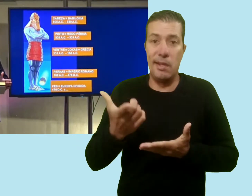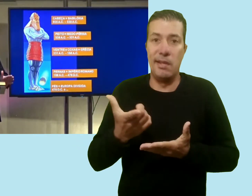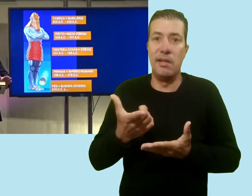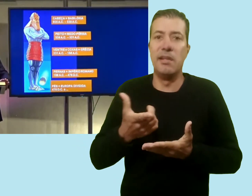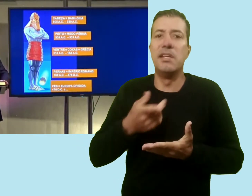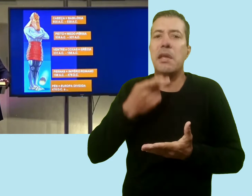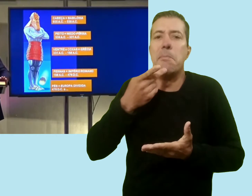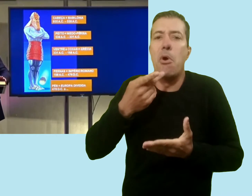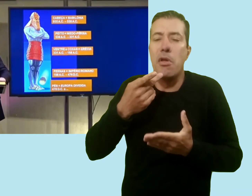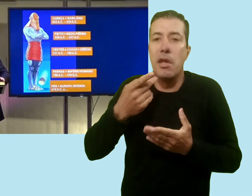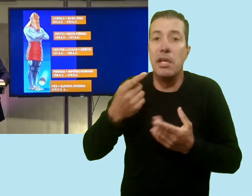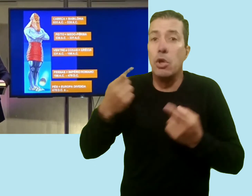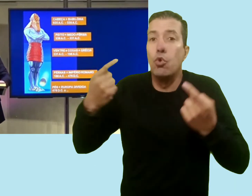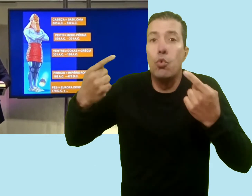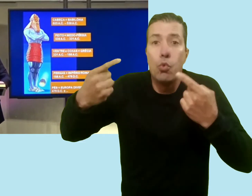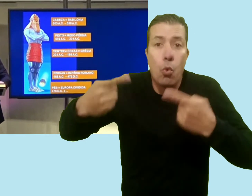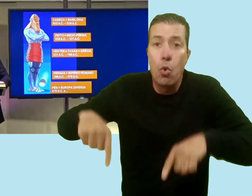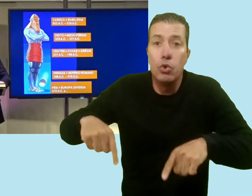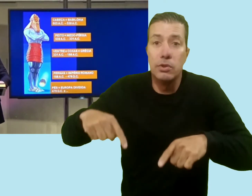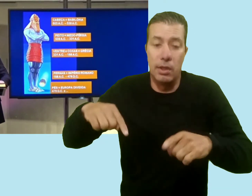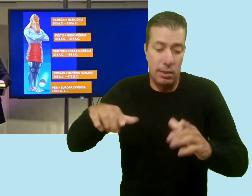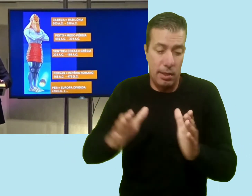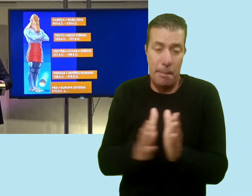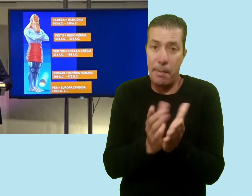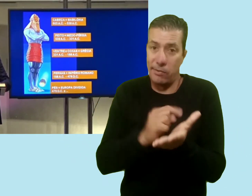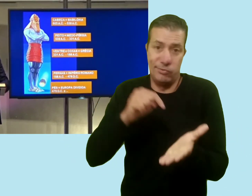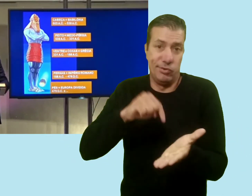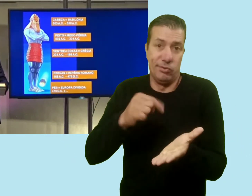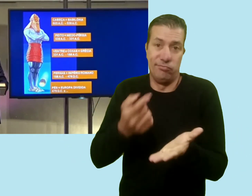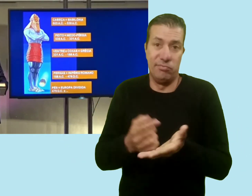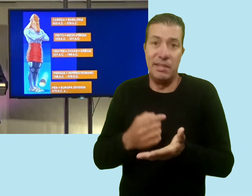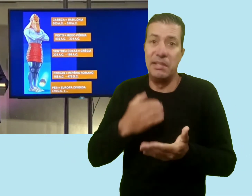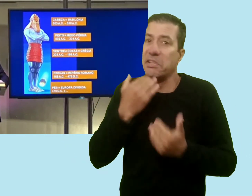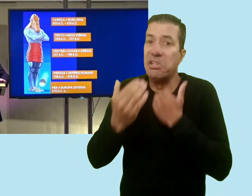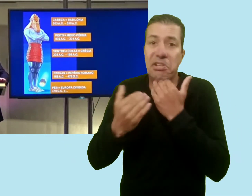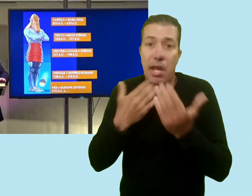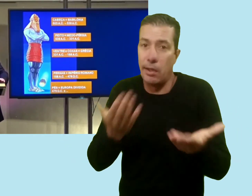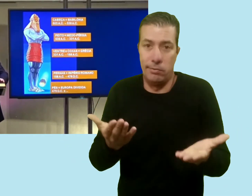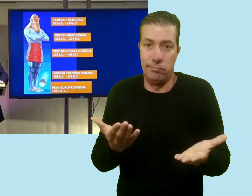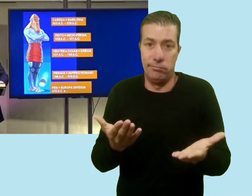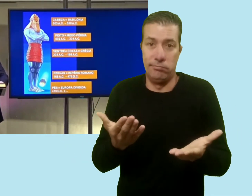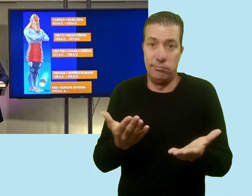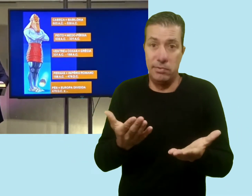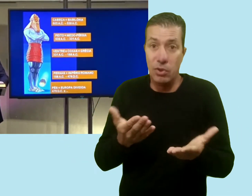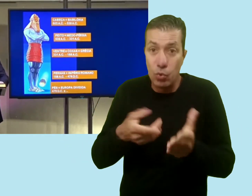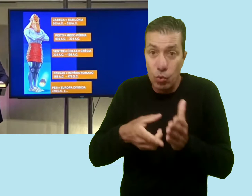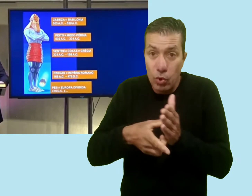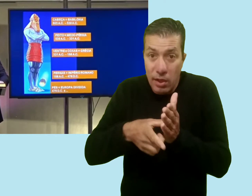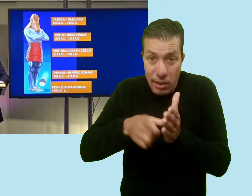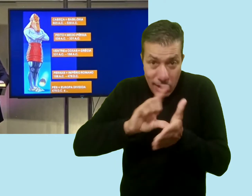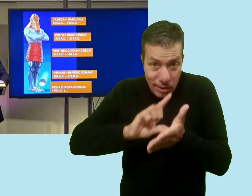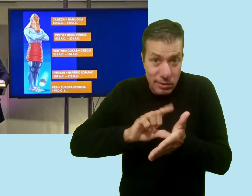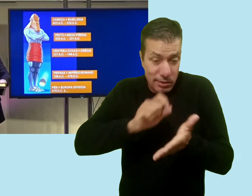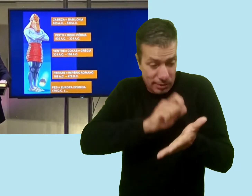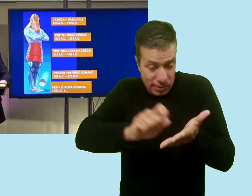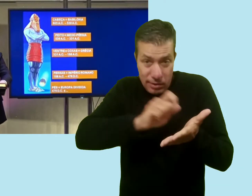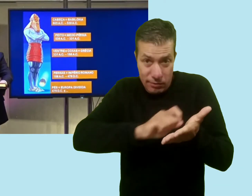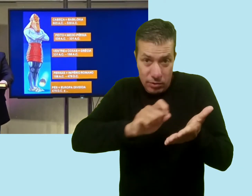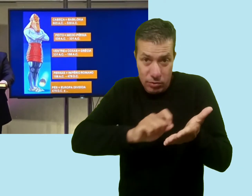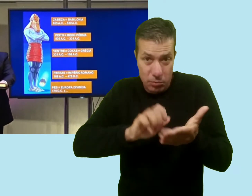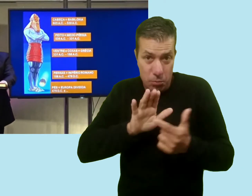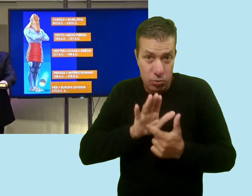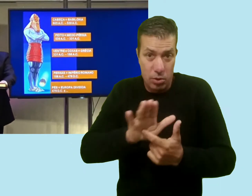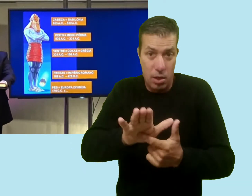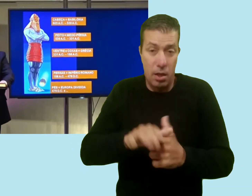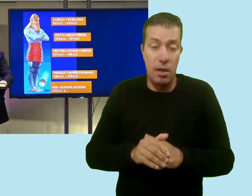Só que tem uma coisa, ninguém pode refutar as predições bíblicas. O que a gente mostrou aqui, que foi escrito com antecedência